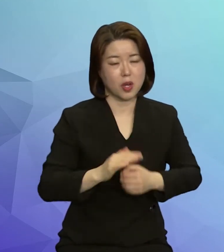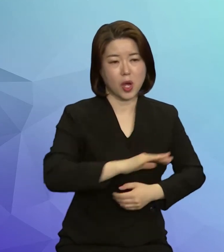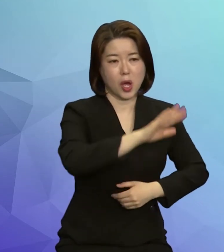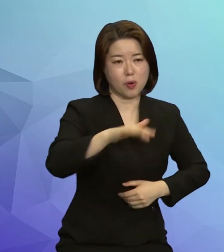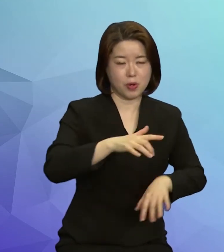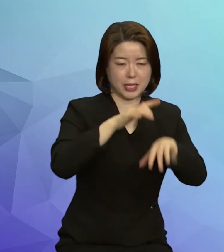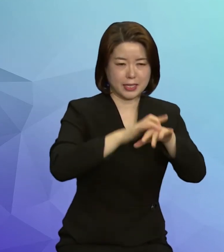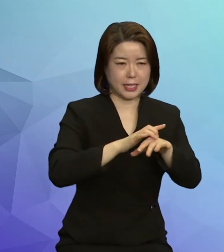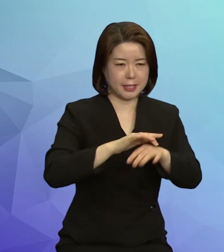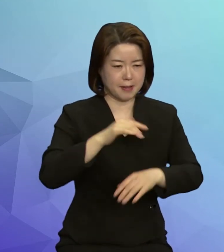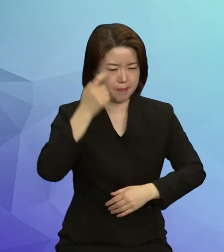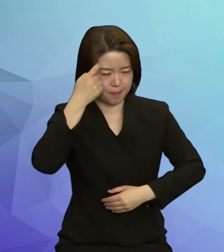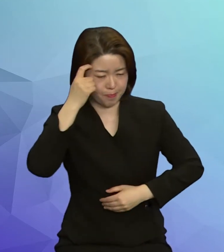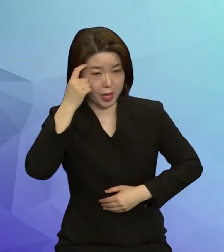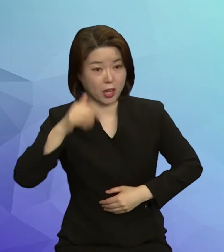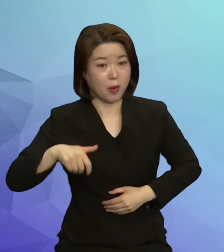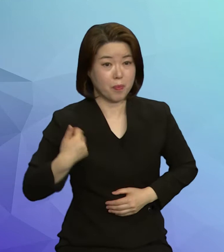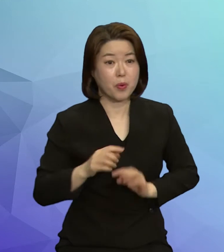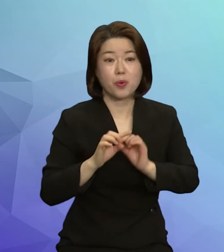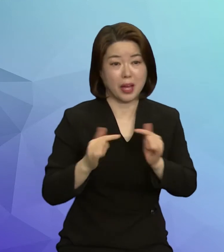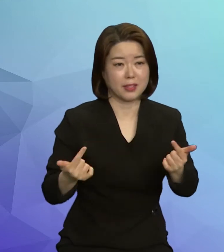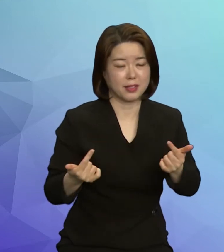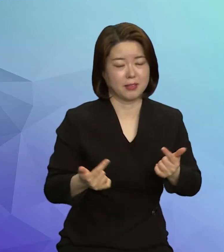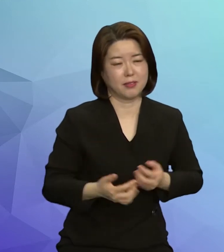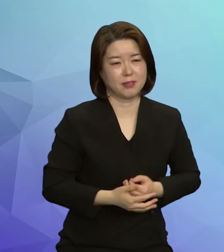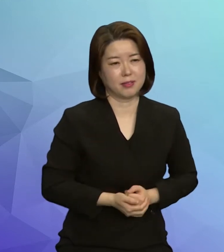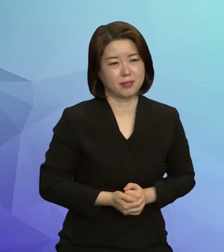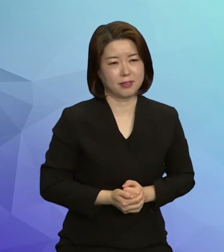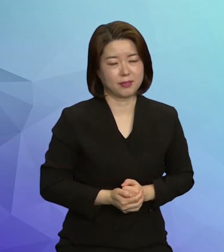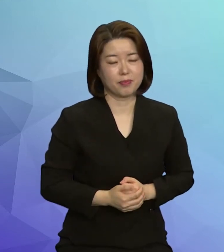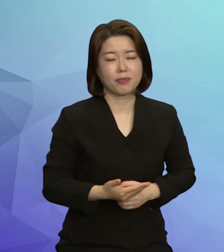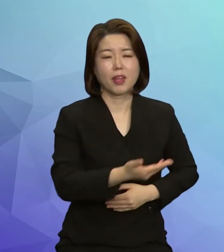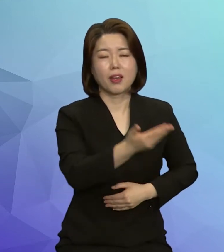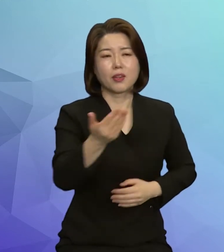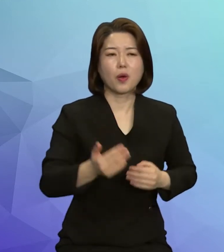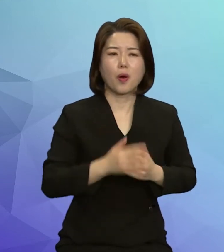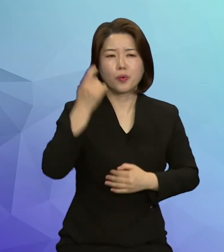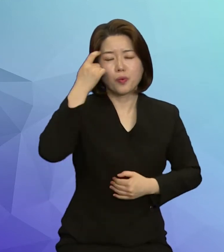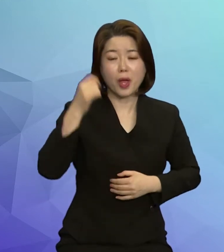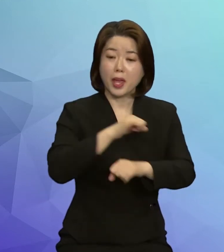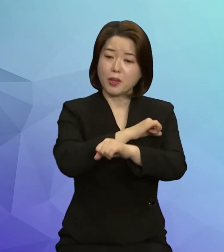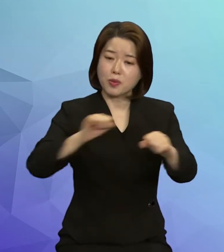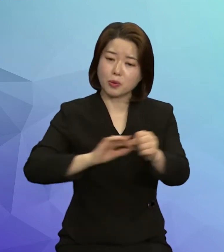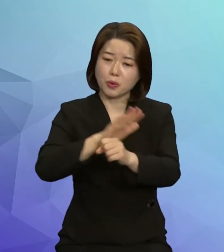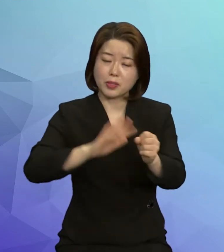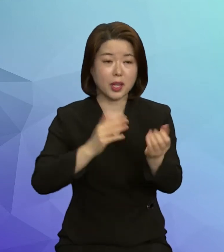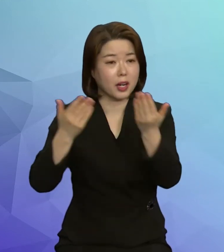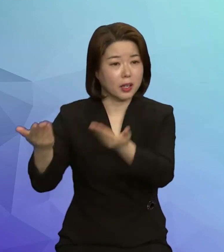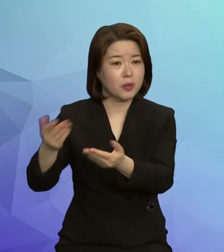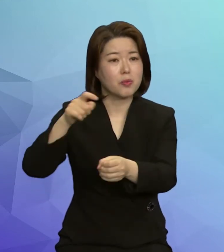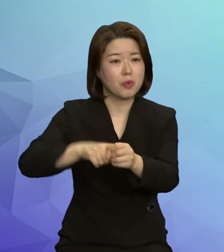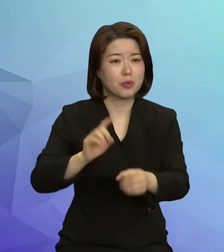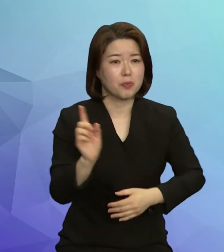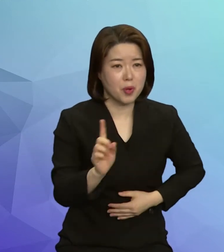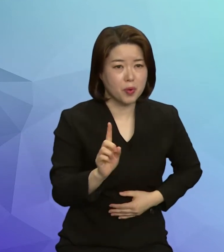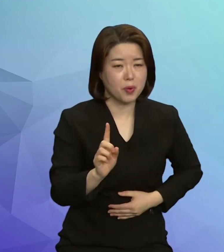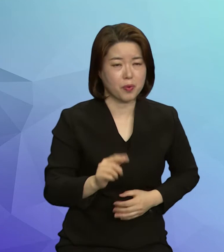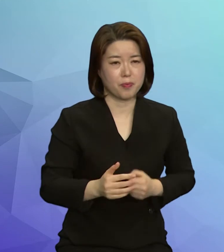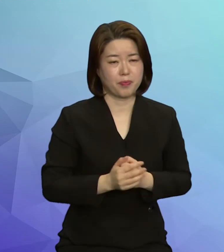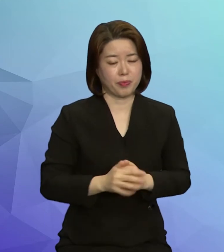하였습니다. 우리는 사탄의 속셈을 모르는 것이 아닙니다. 여러분, 왜 용서하고 사랑해야